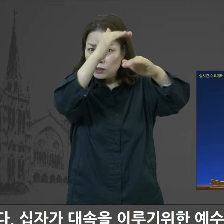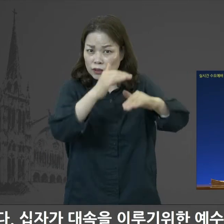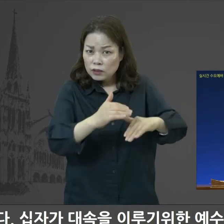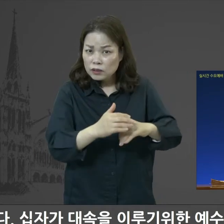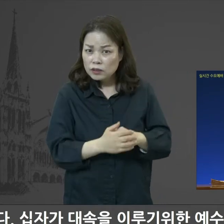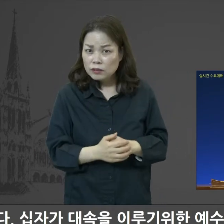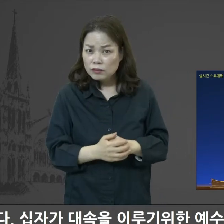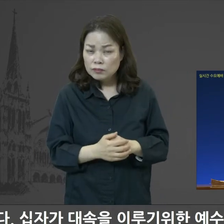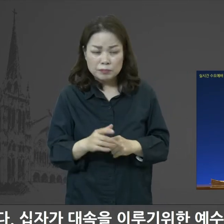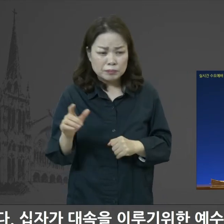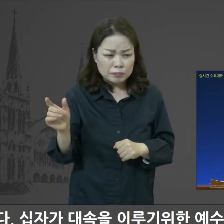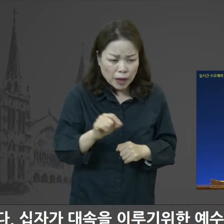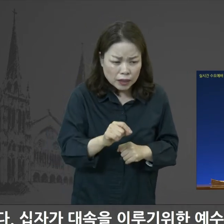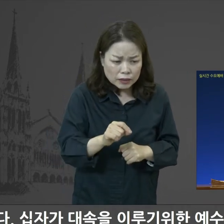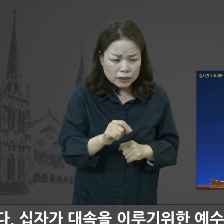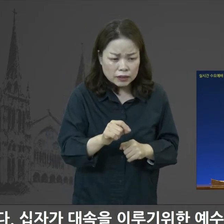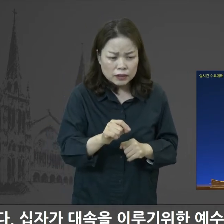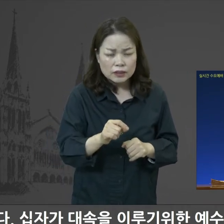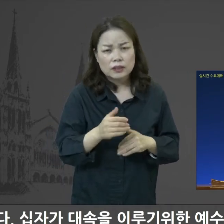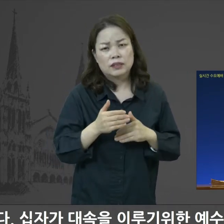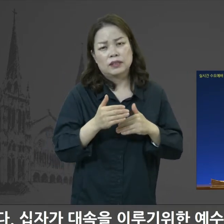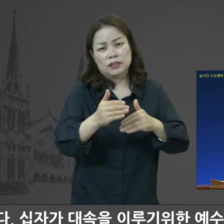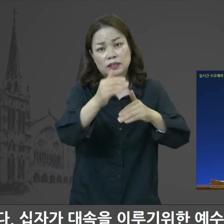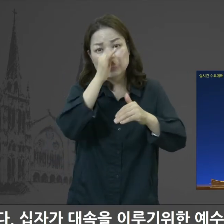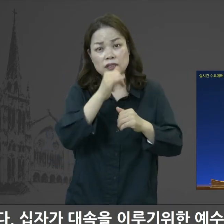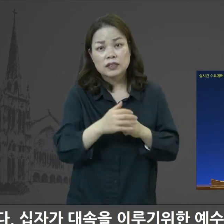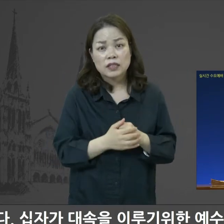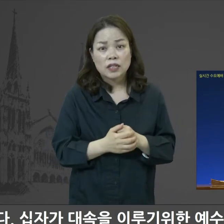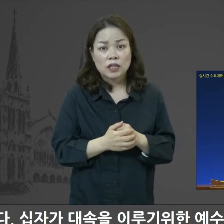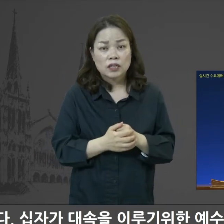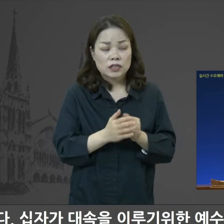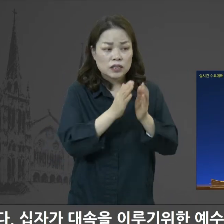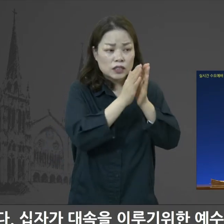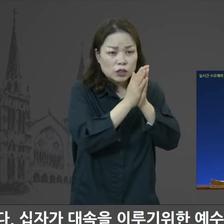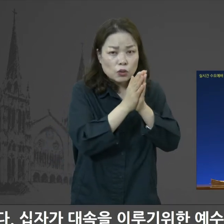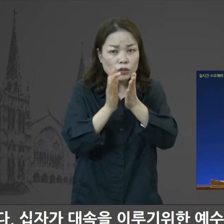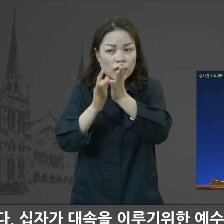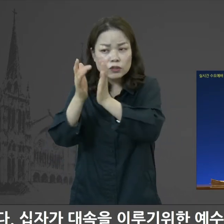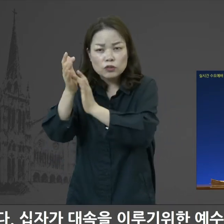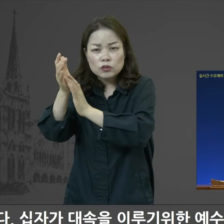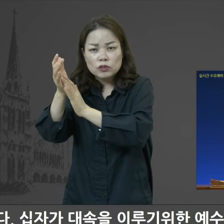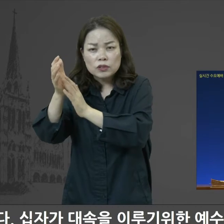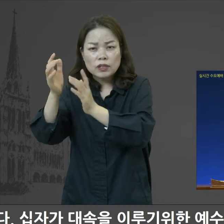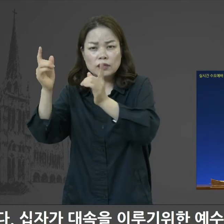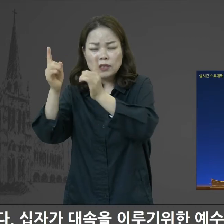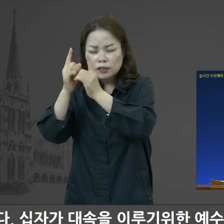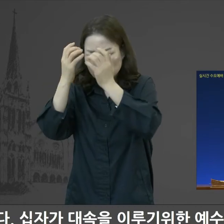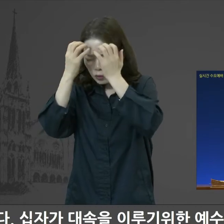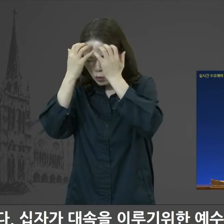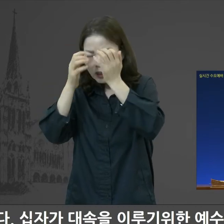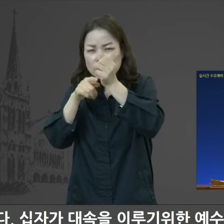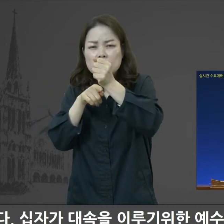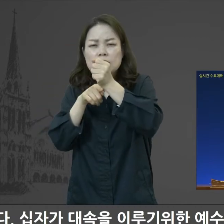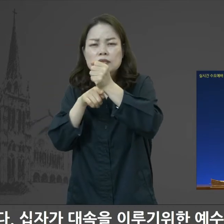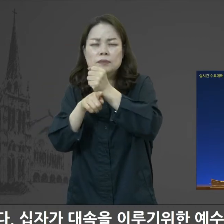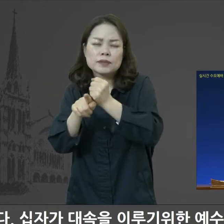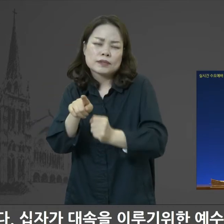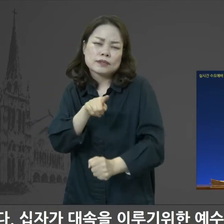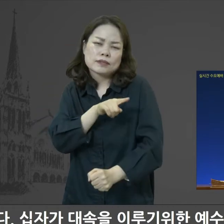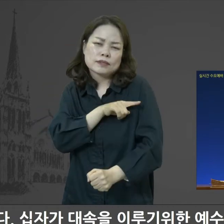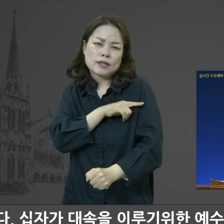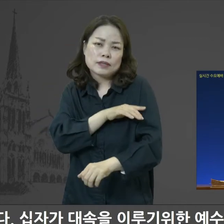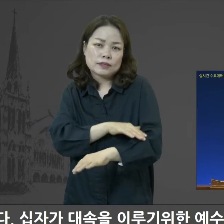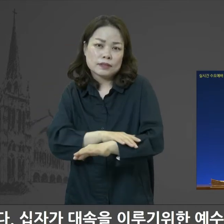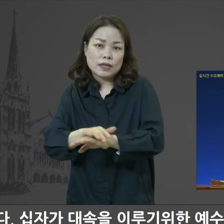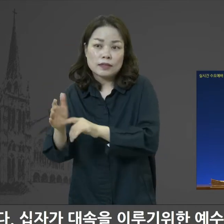정말 빠른 흐름이 진행이 되는데 이 기도는 예수님께서 당하실 고난의 의미를 가장